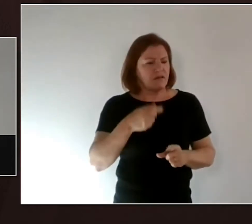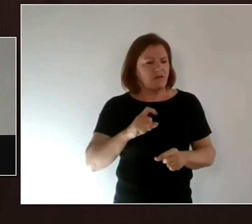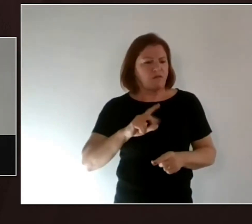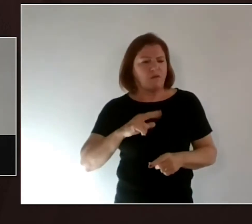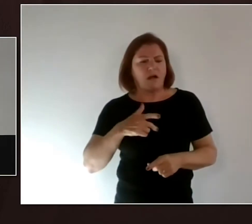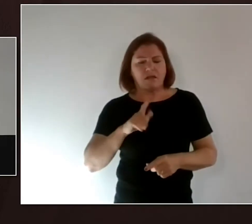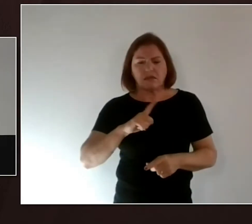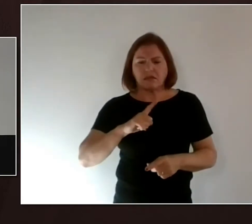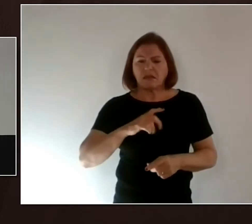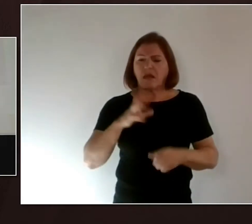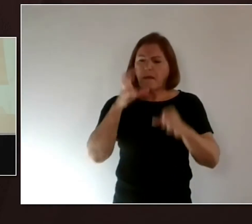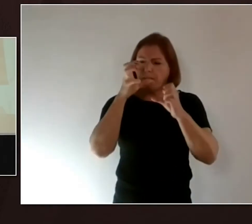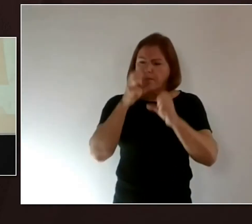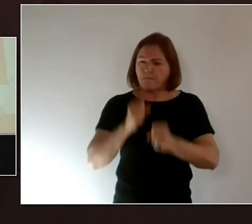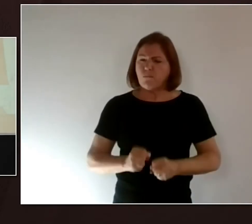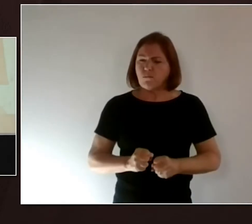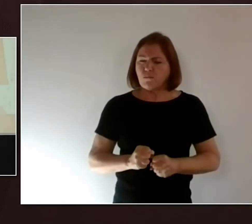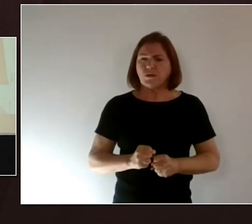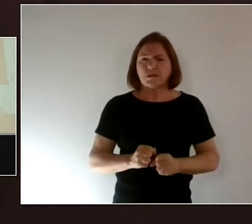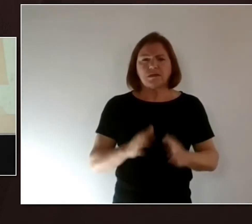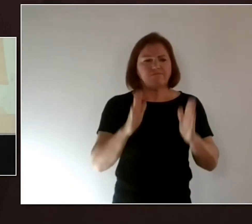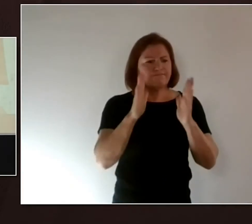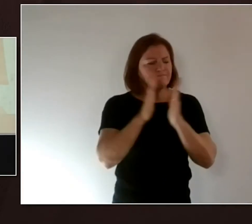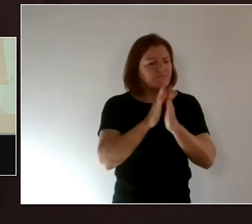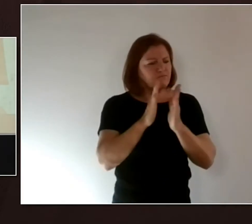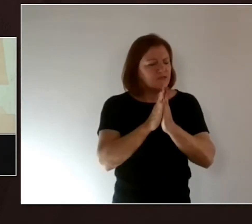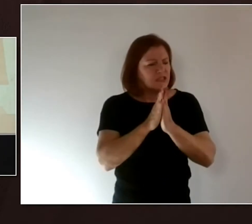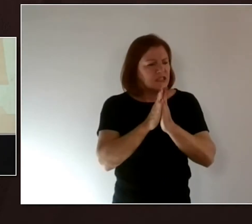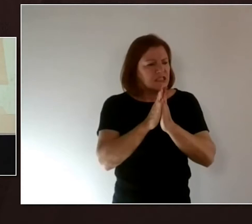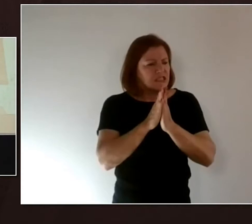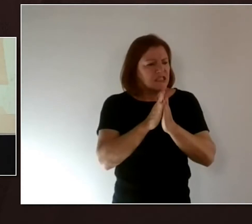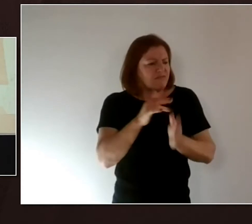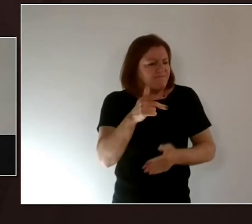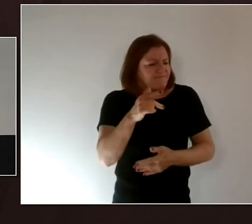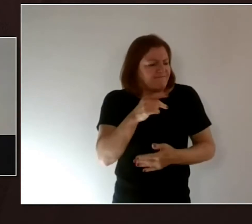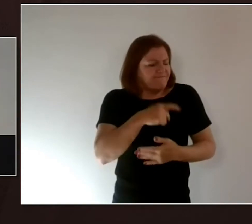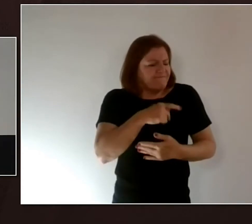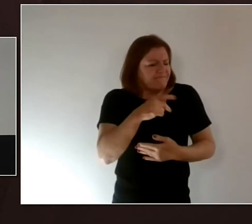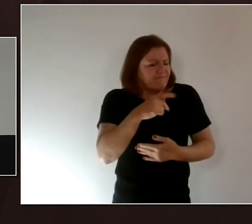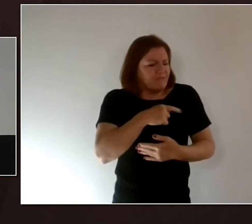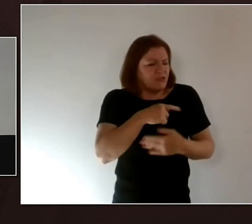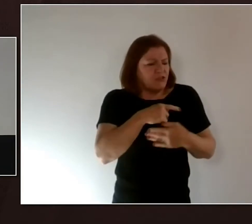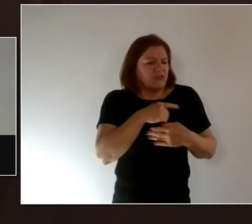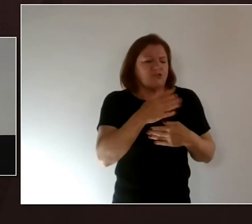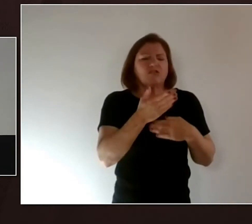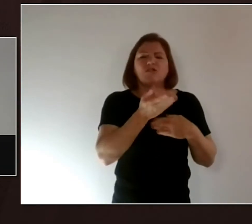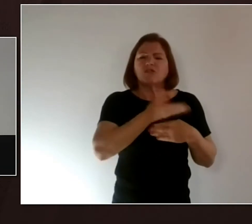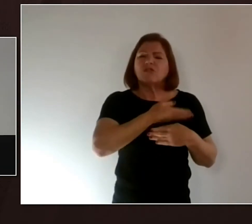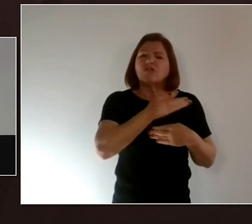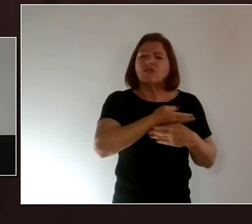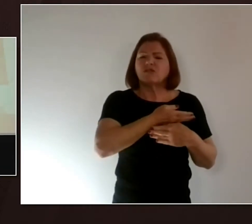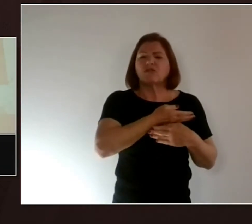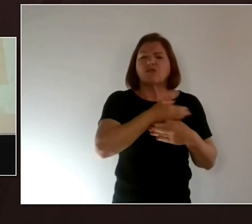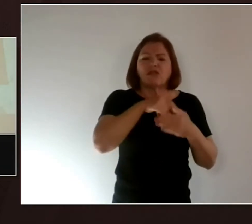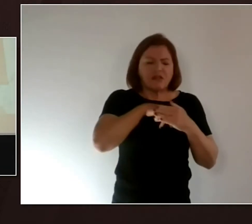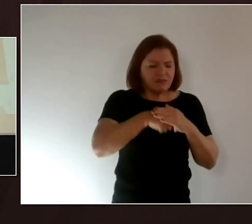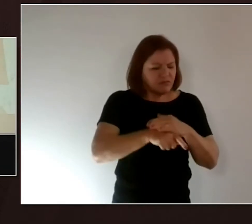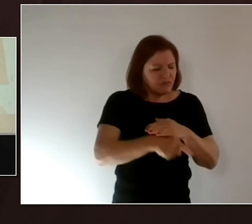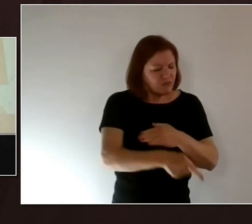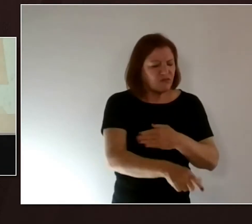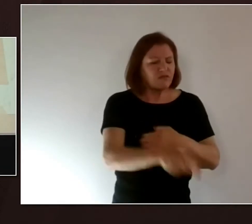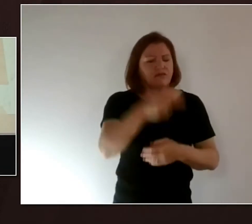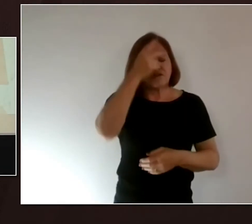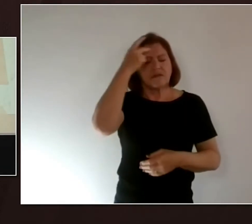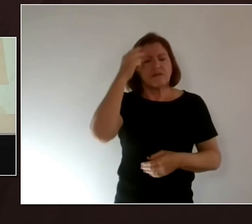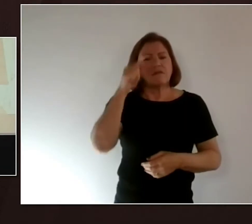faz com as pessoas toca no profundo delas. Você acredita? Mas você